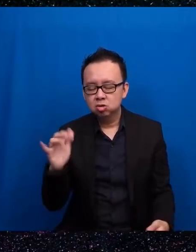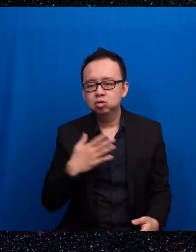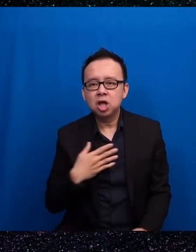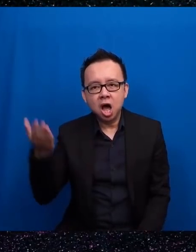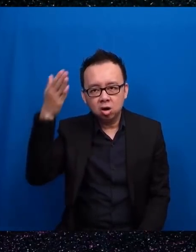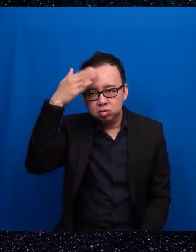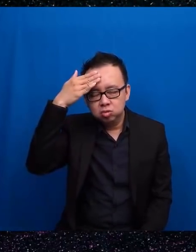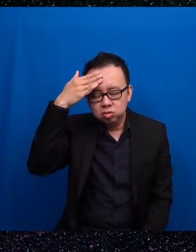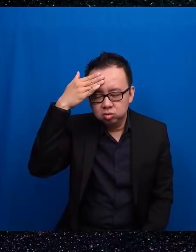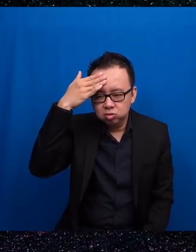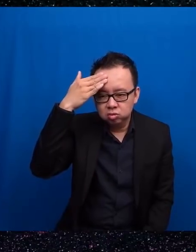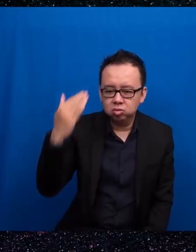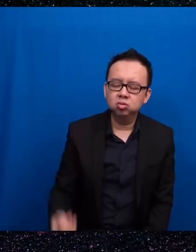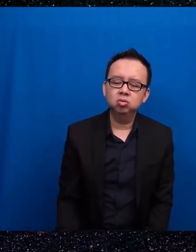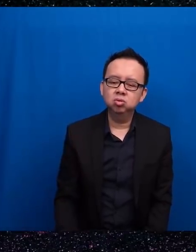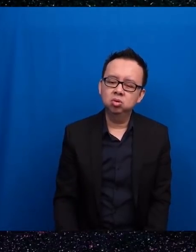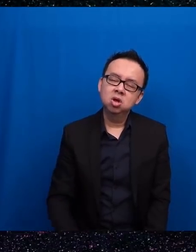Yang ku tahu